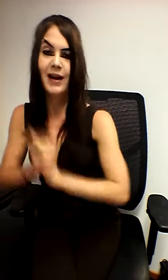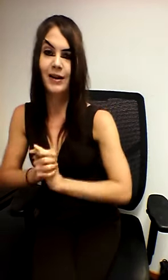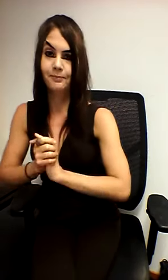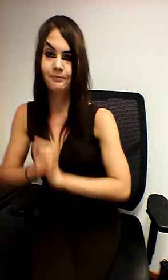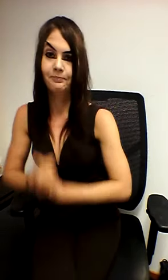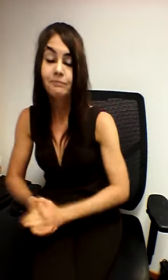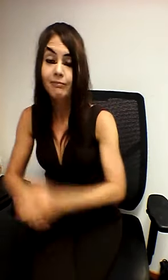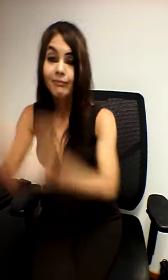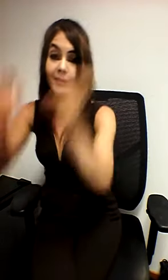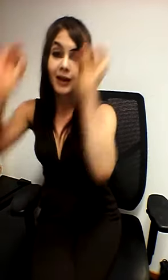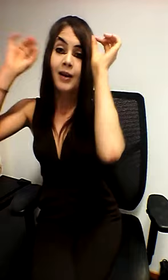dalen.